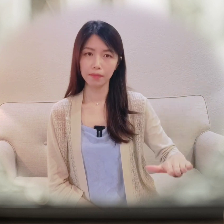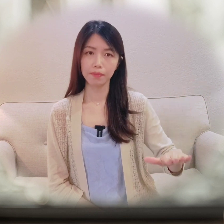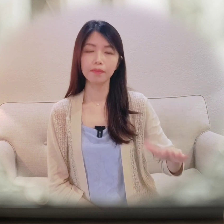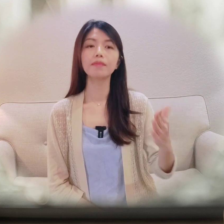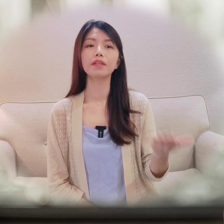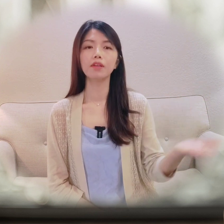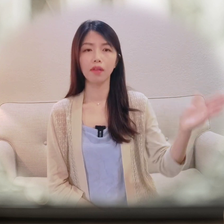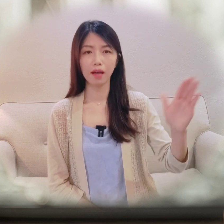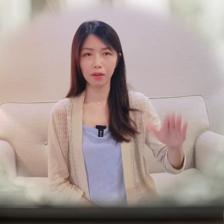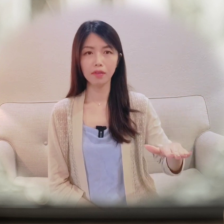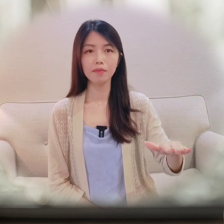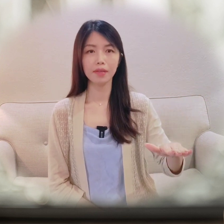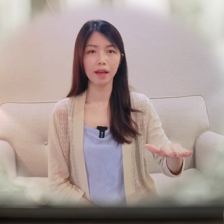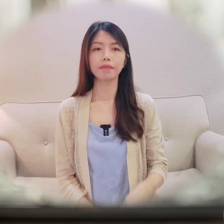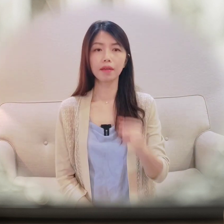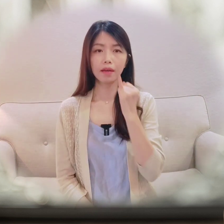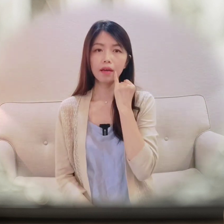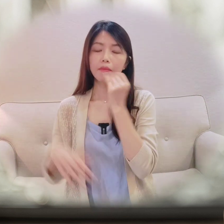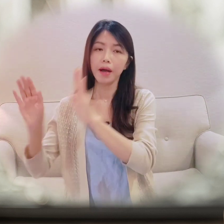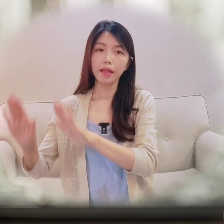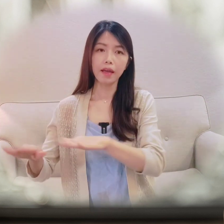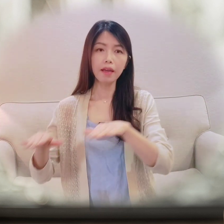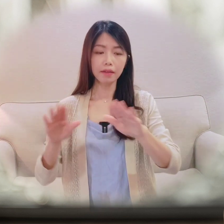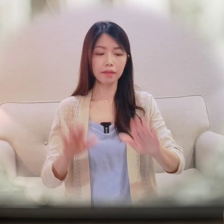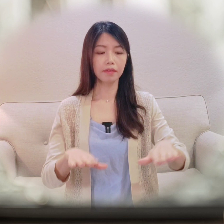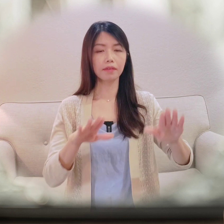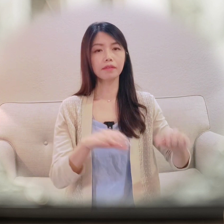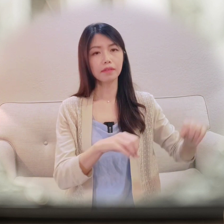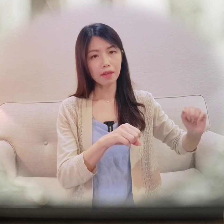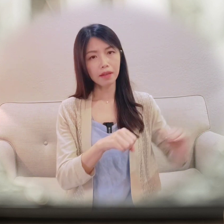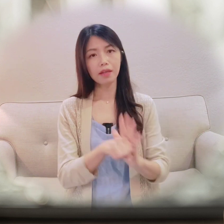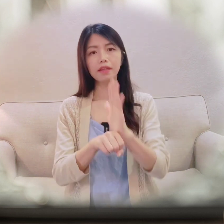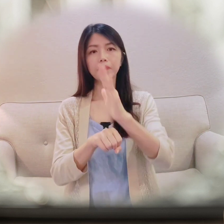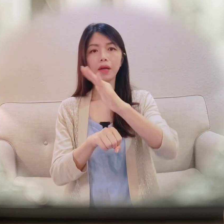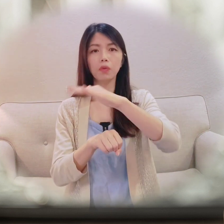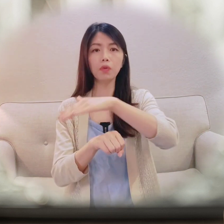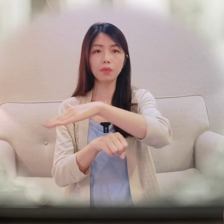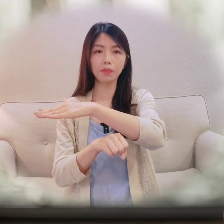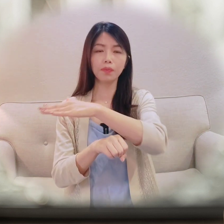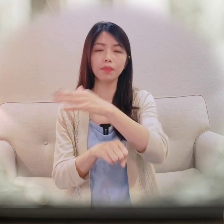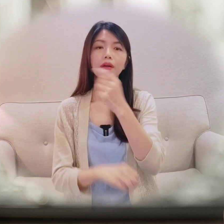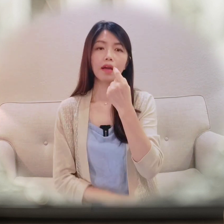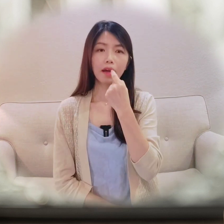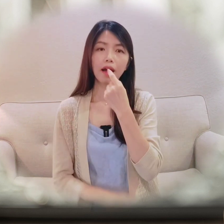하지만, 그러나 이런 뜻입니다. 바다에 이는 파도